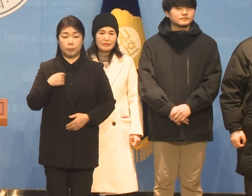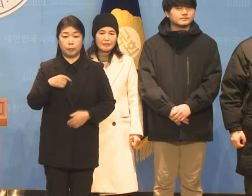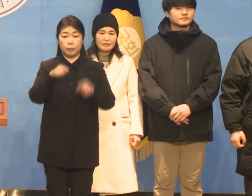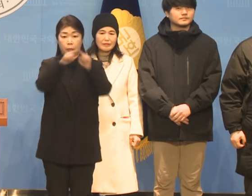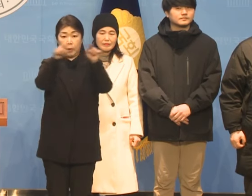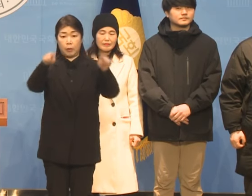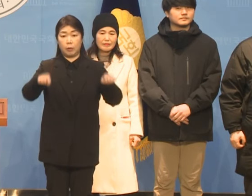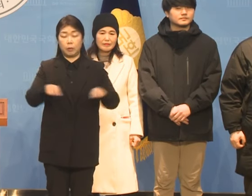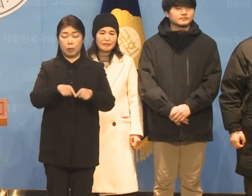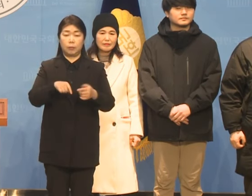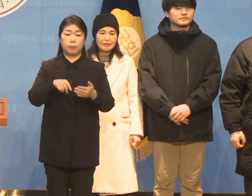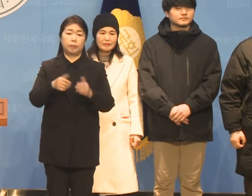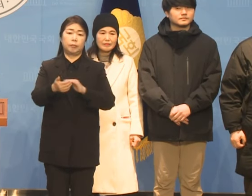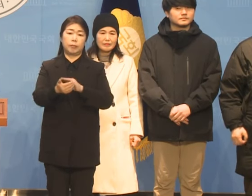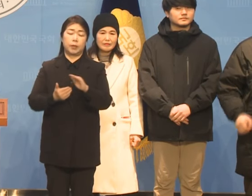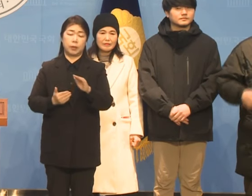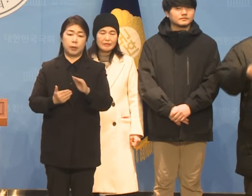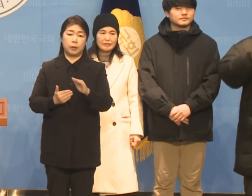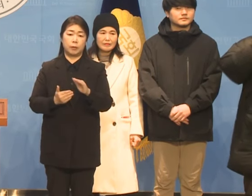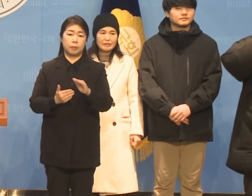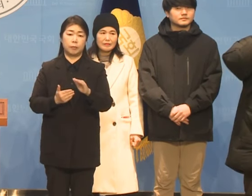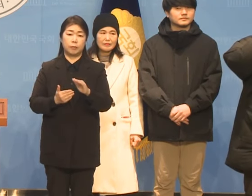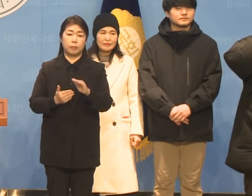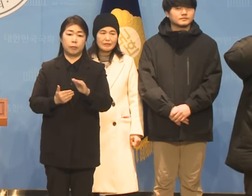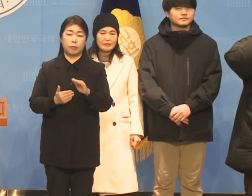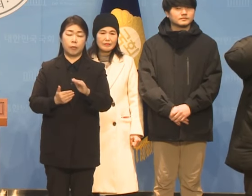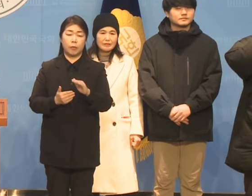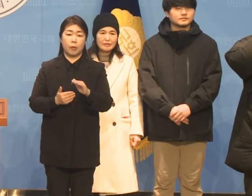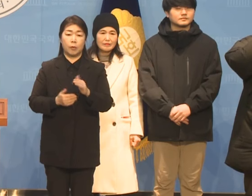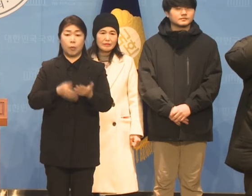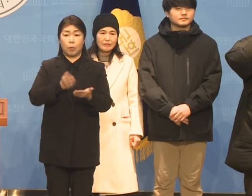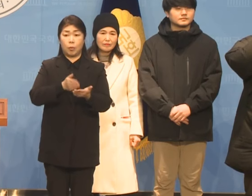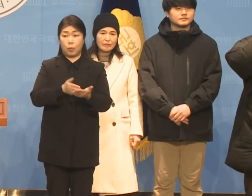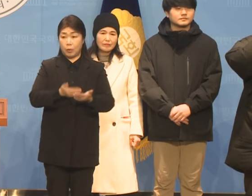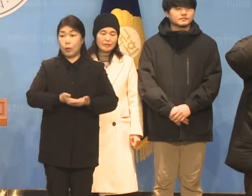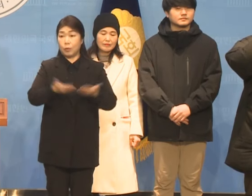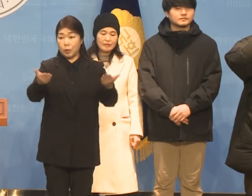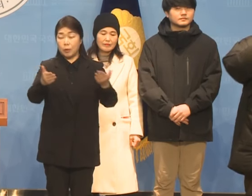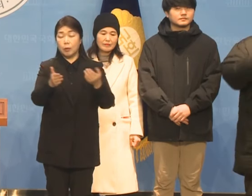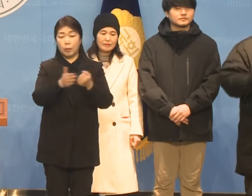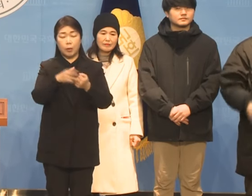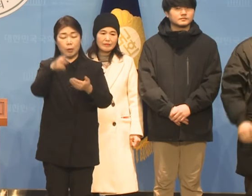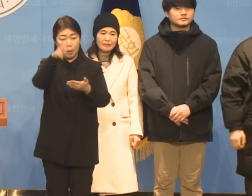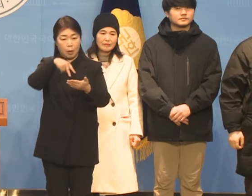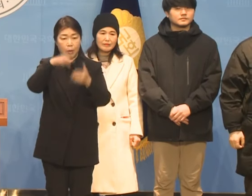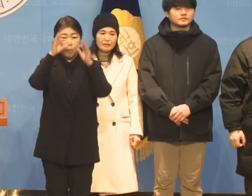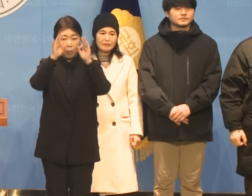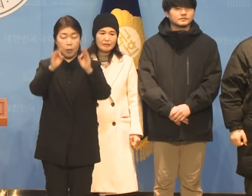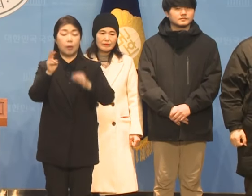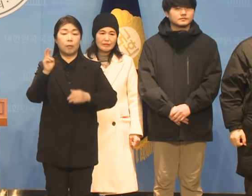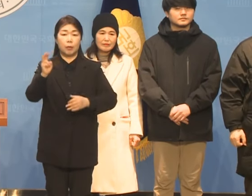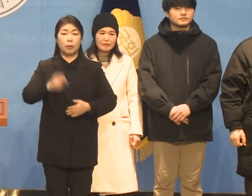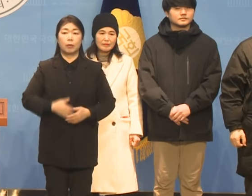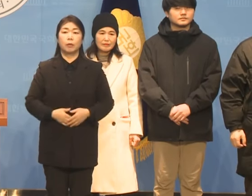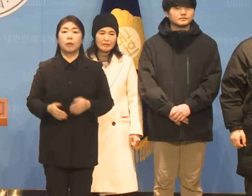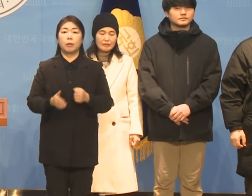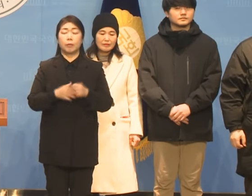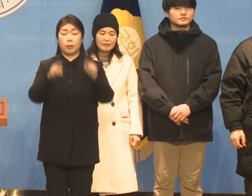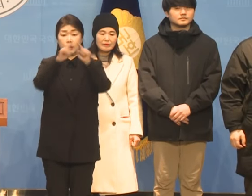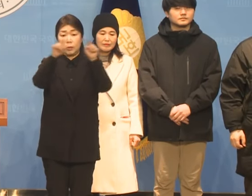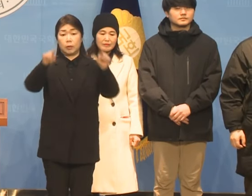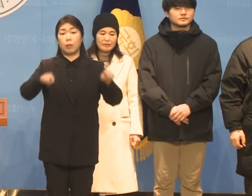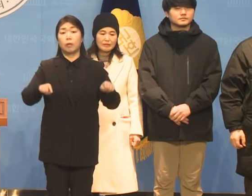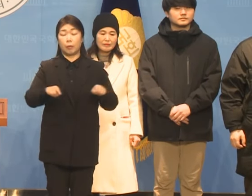기자회견문을 미리 이제 보도자료를 드렸기 때문에 다 보셨을 거라고 보고 제가 오늘